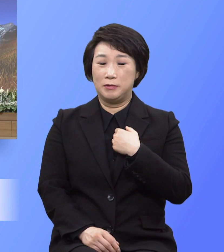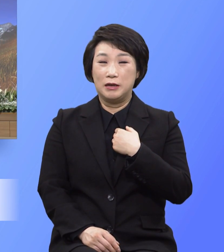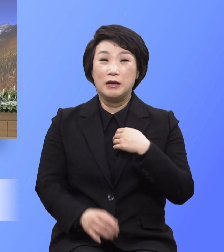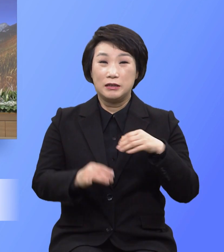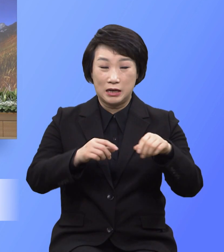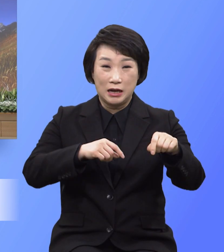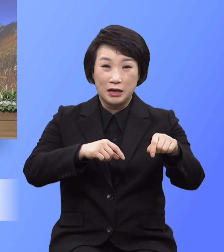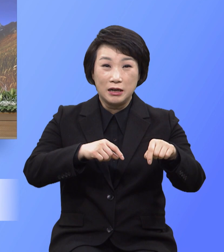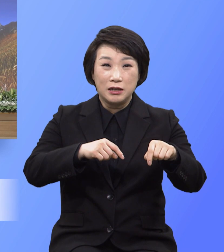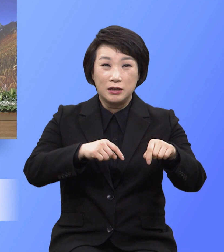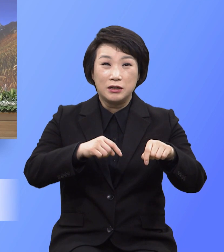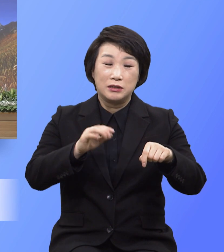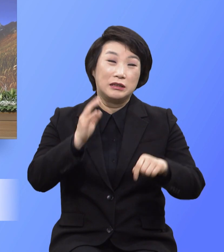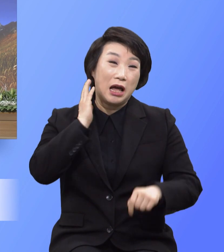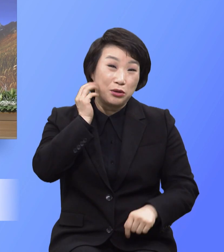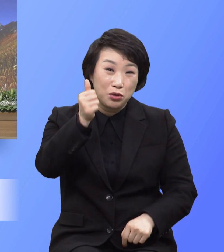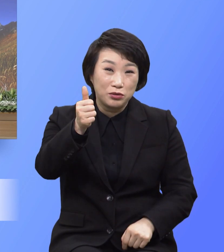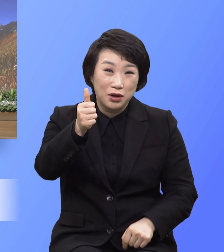정권 밑에서